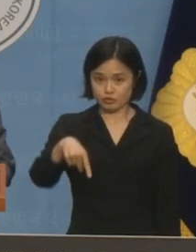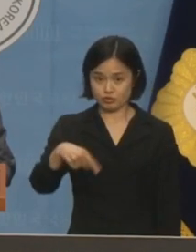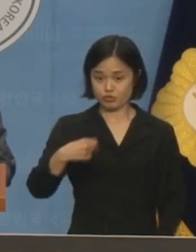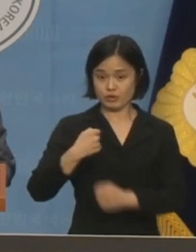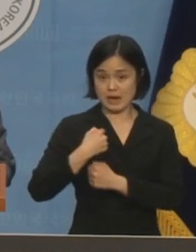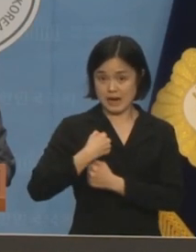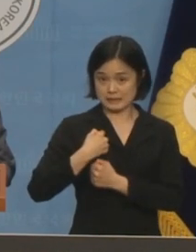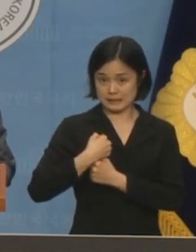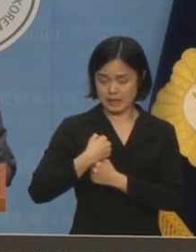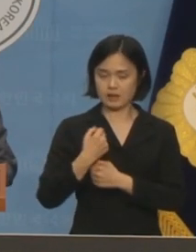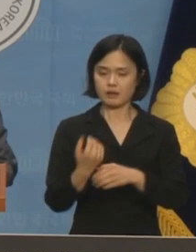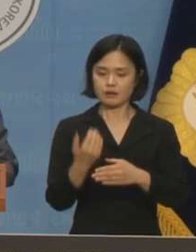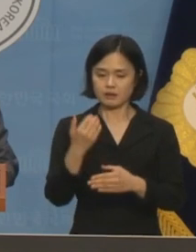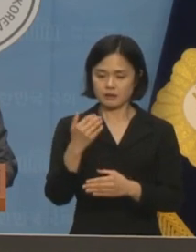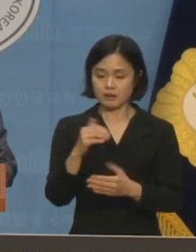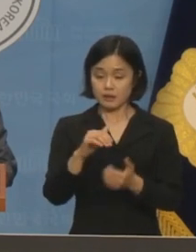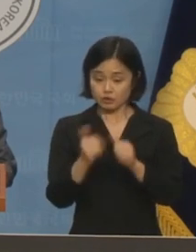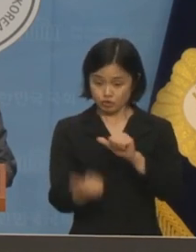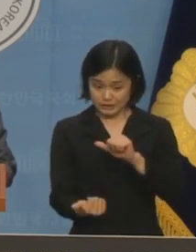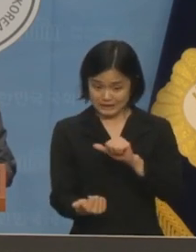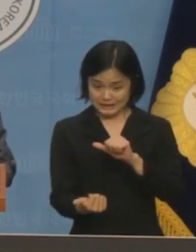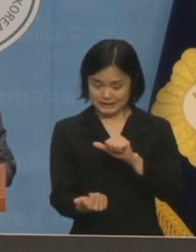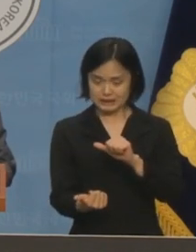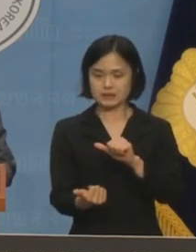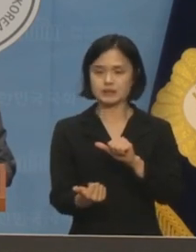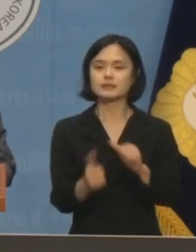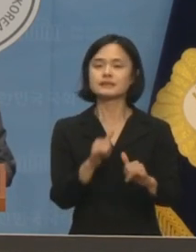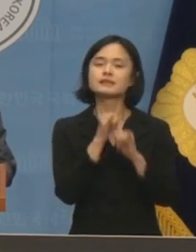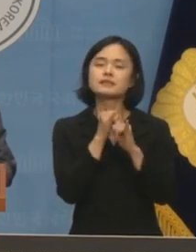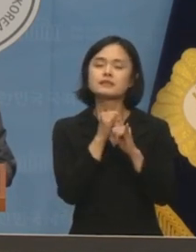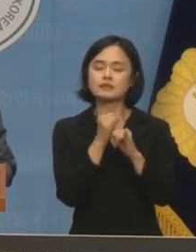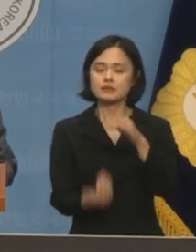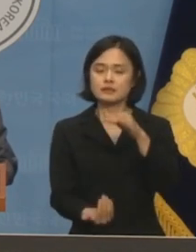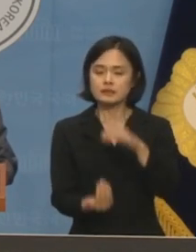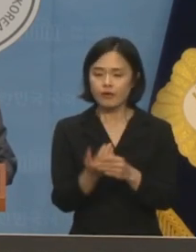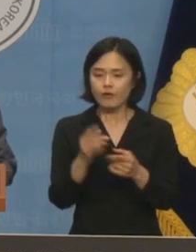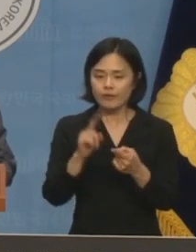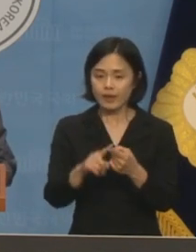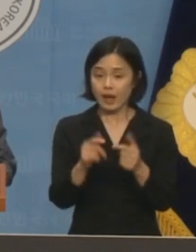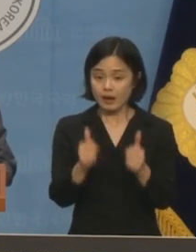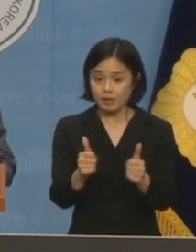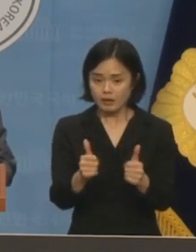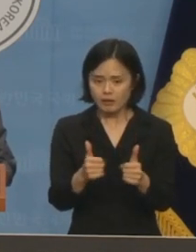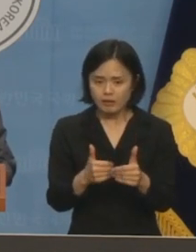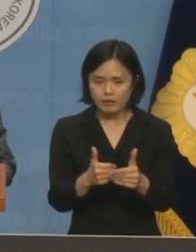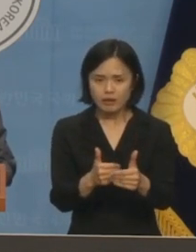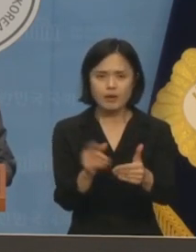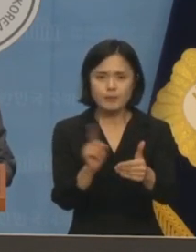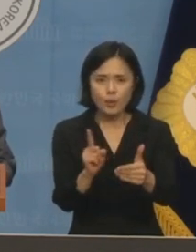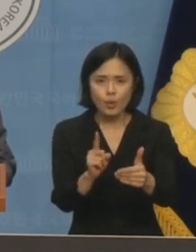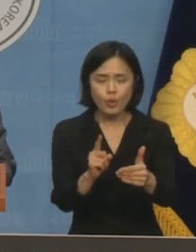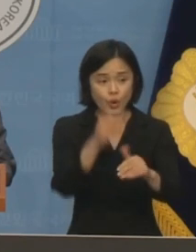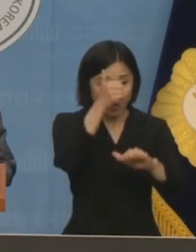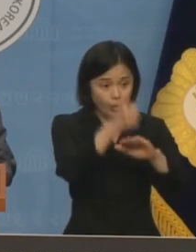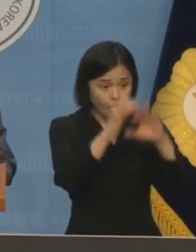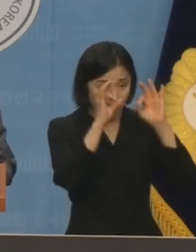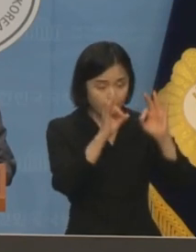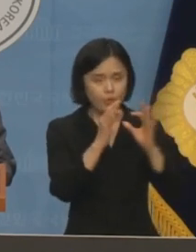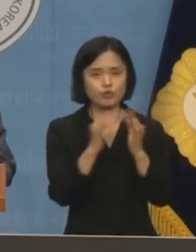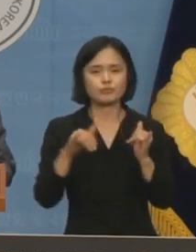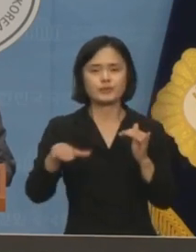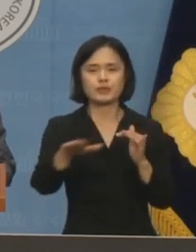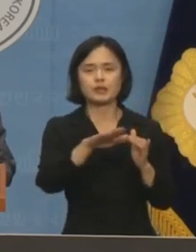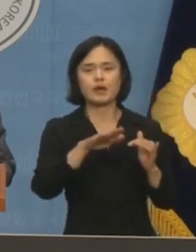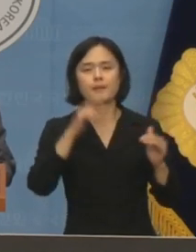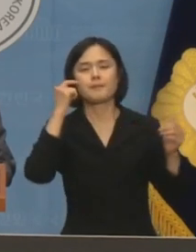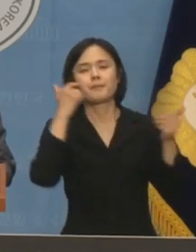일사천리로 진행되어 왔습니다. 여기에 대해서 많은 국민들이 반대하고 현충원에 안장된 유족들도 이